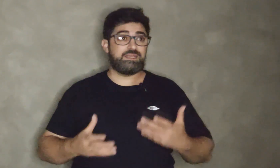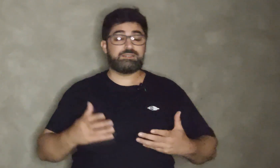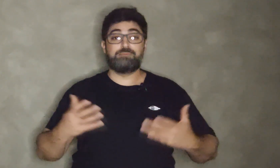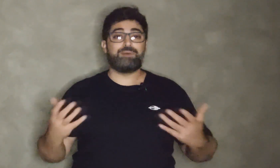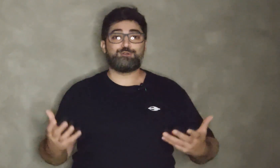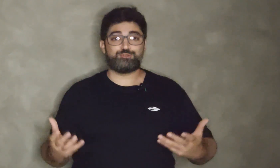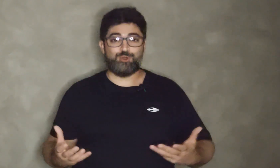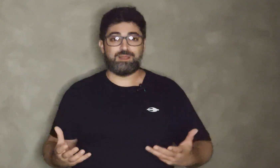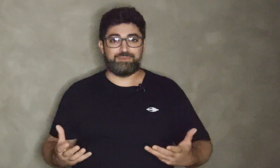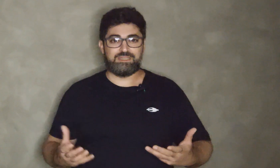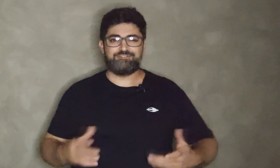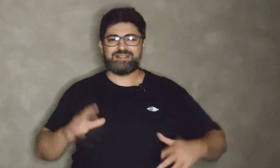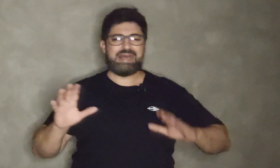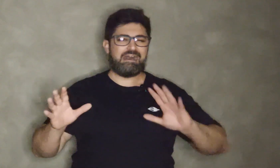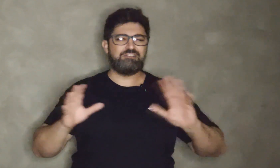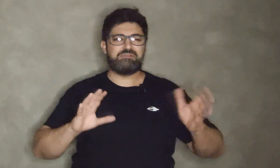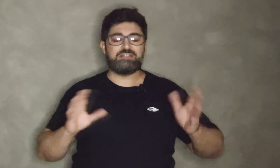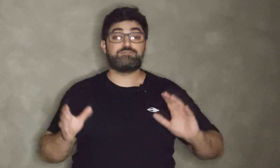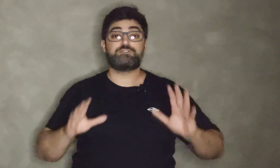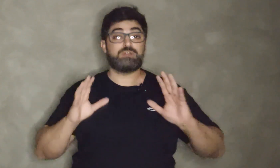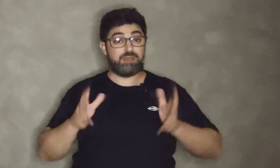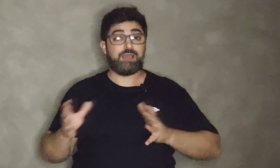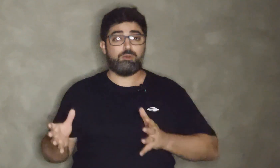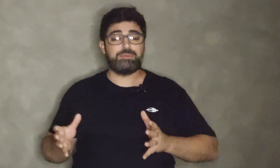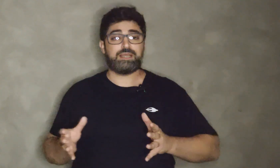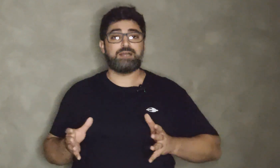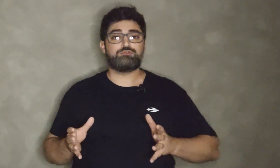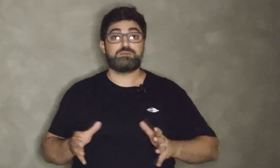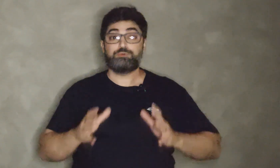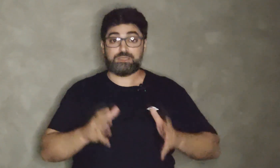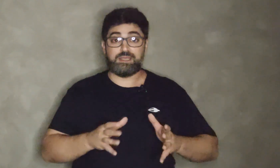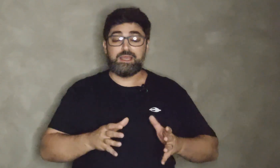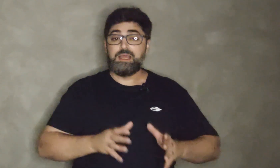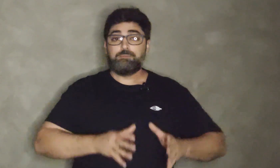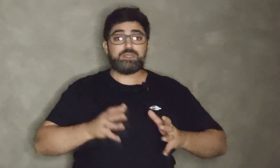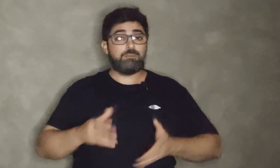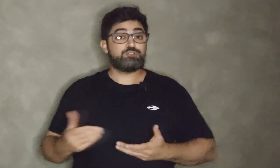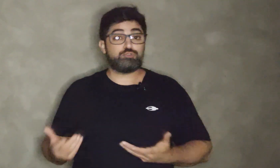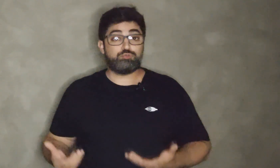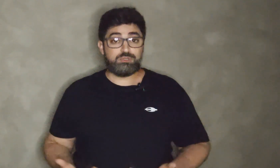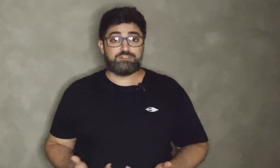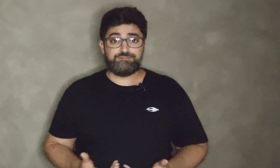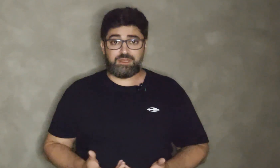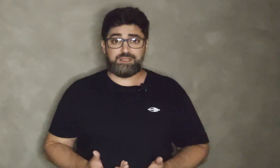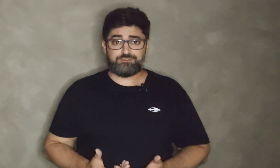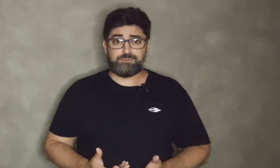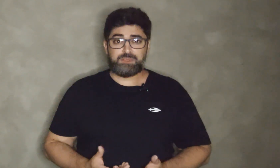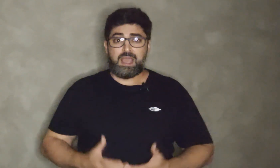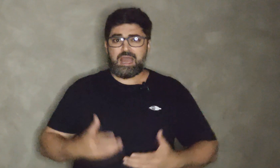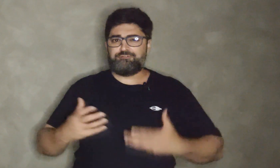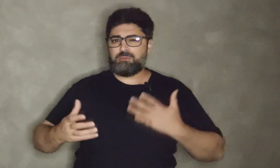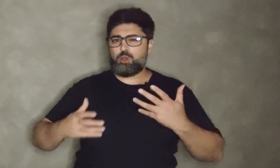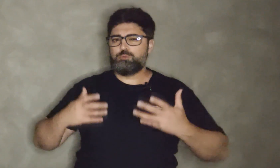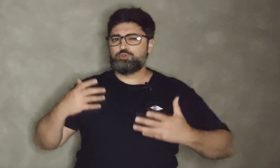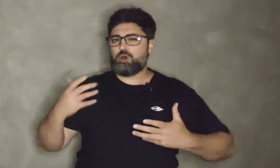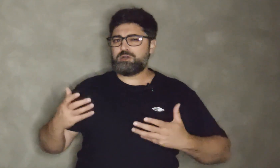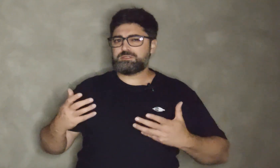querer tampar o sol com a peneira e falar, não, não é difícil. Não, é complicado sim. Por quê? Porque é uma estrutura diferente. A forma como nós,